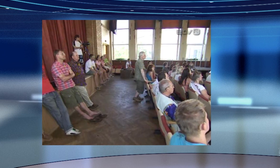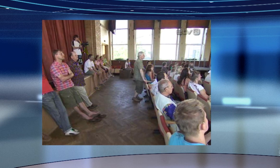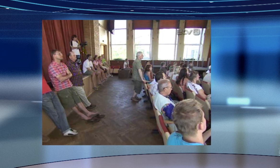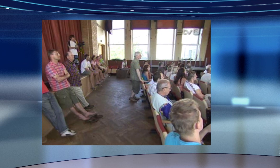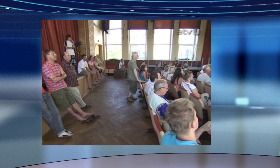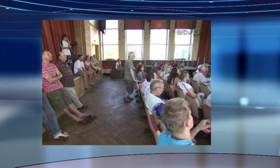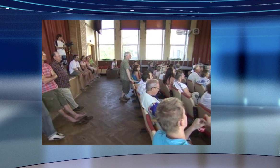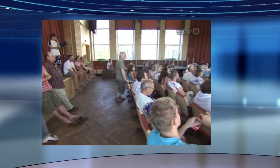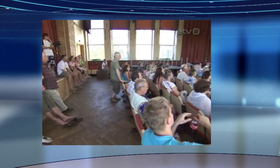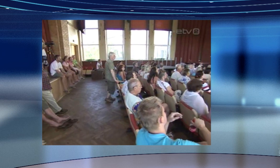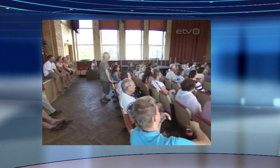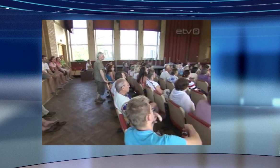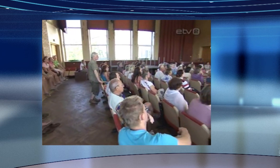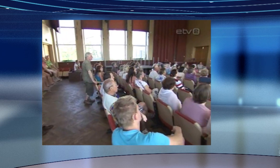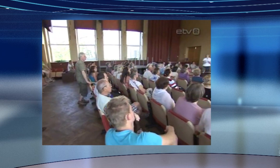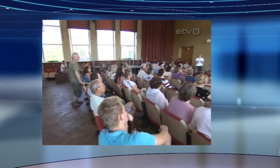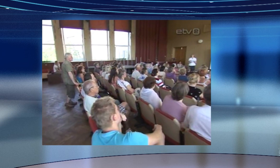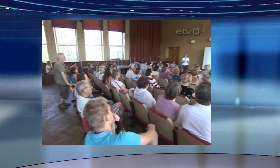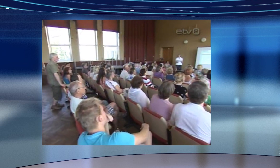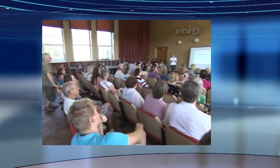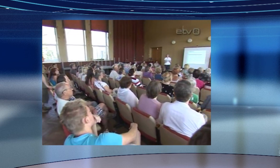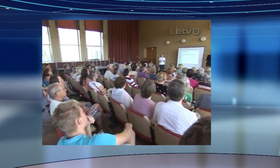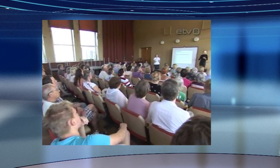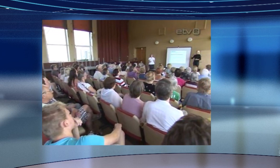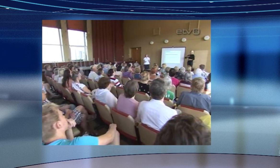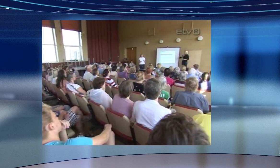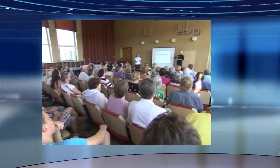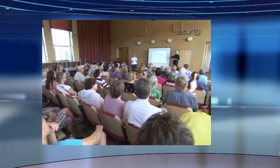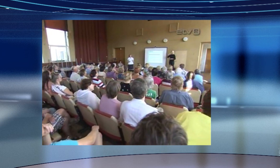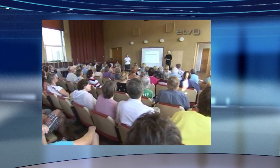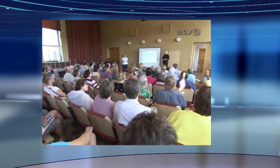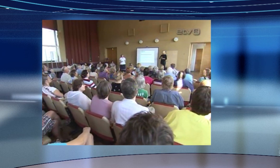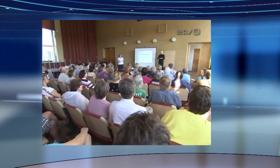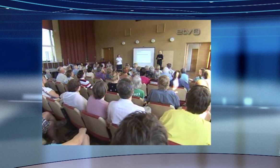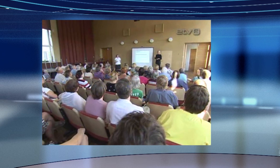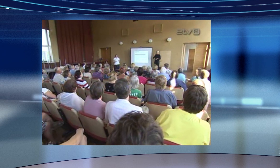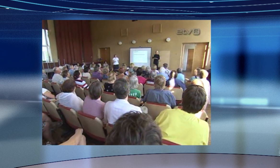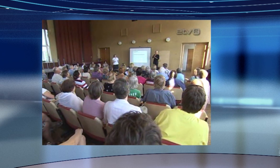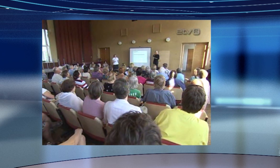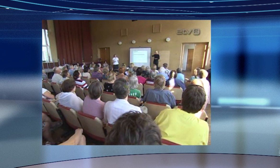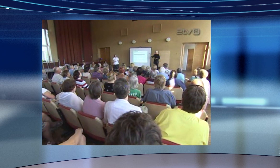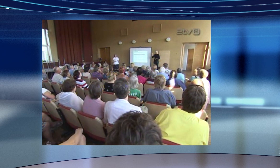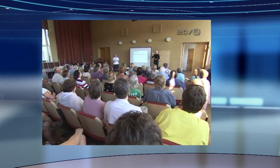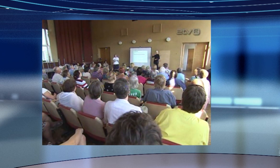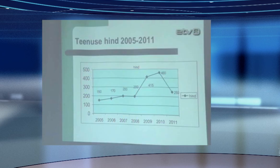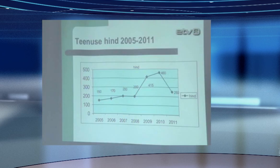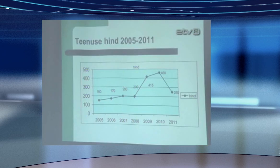Muudatusi, millest me siis täna tahaksime rääkida ja mis teid ka väga palju on siia kohnevõime